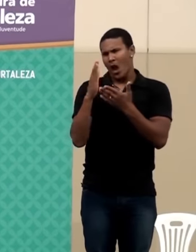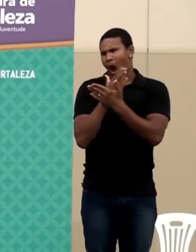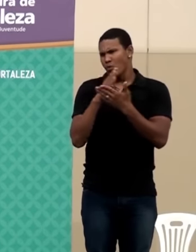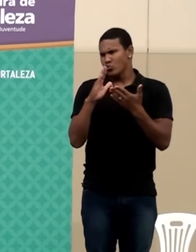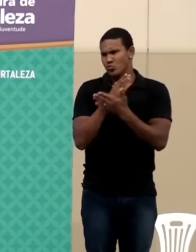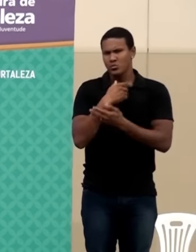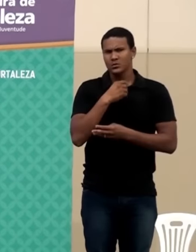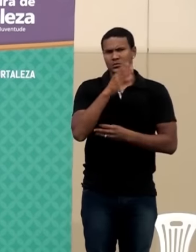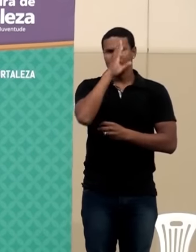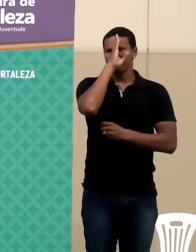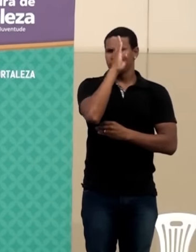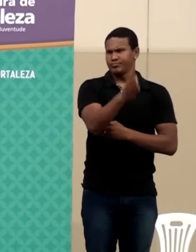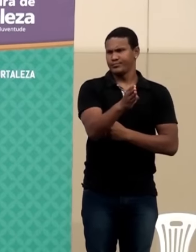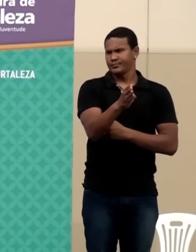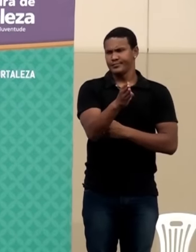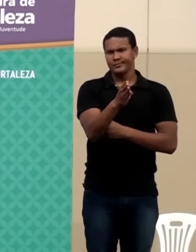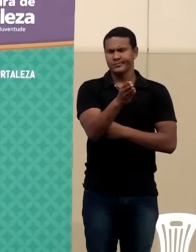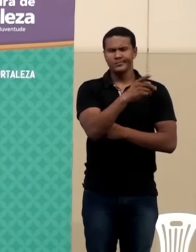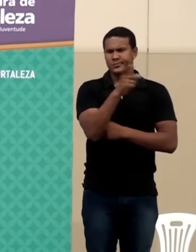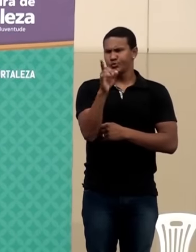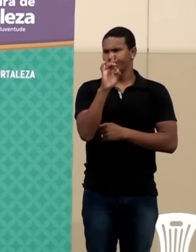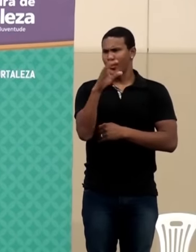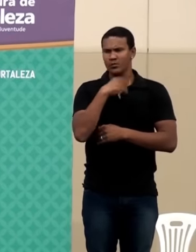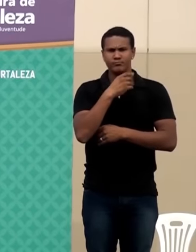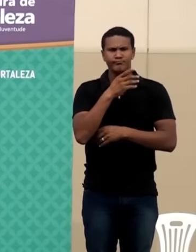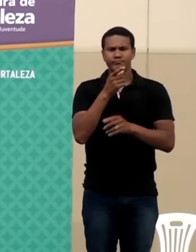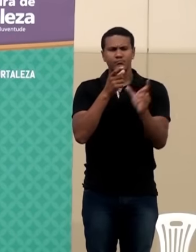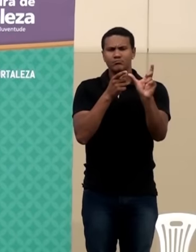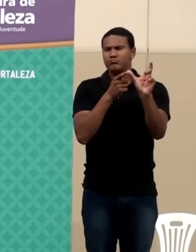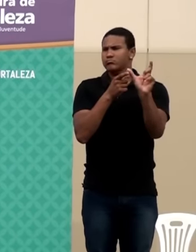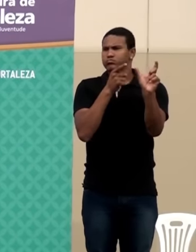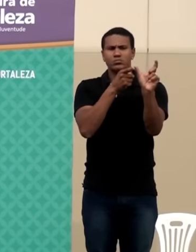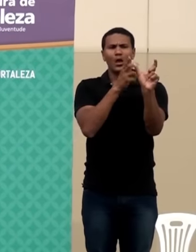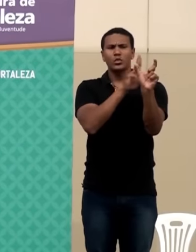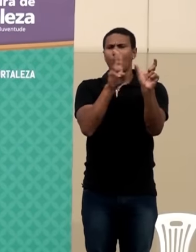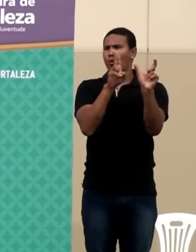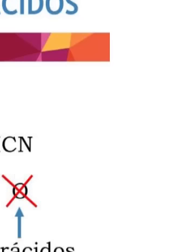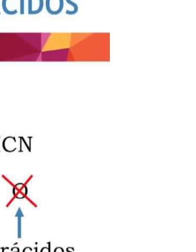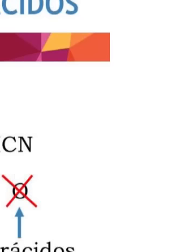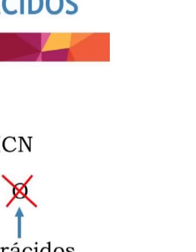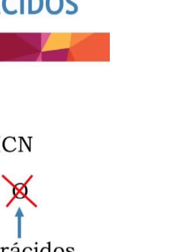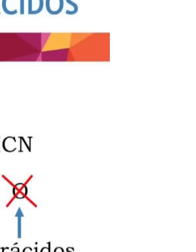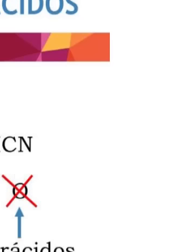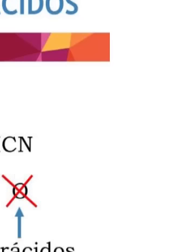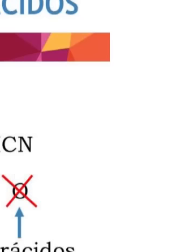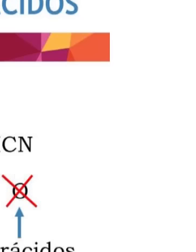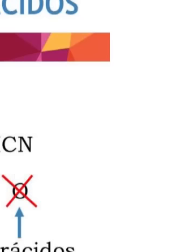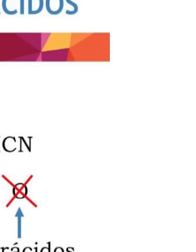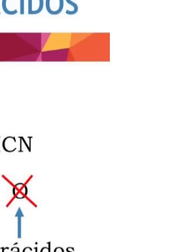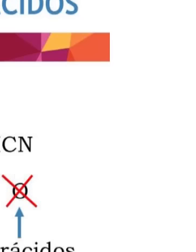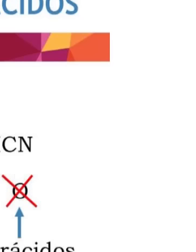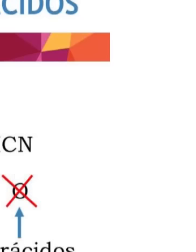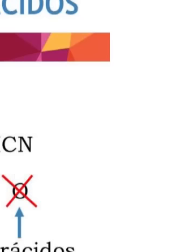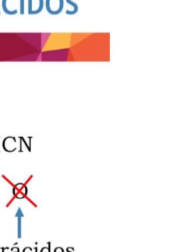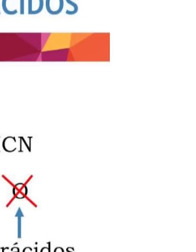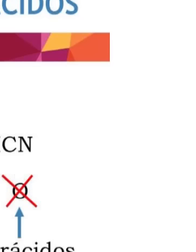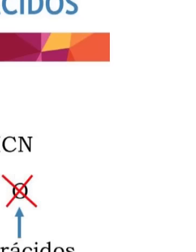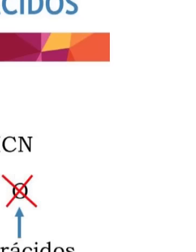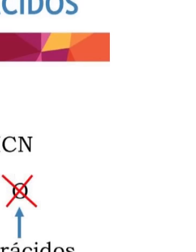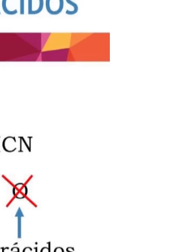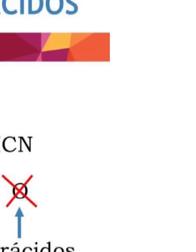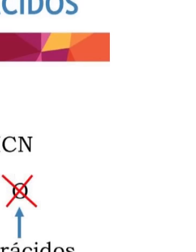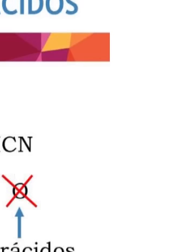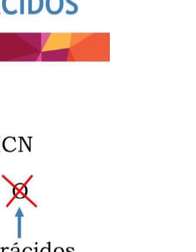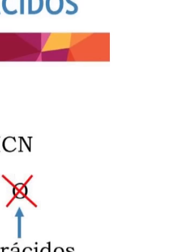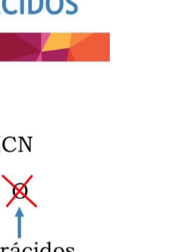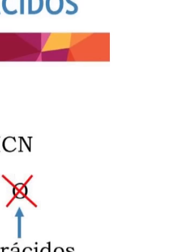precisa fazer uma explicação para vocês entenderem direitinho, tá bom? Olha só. Primeiro critério de classificação dos ácidos, quanto